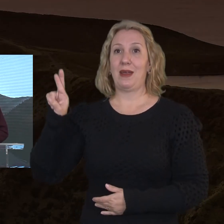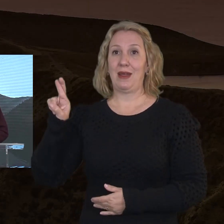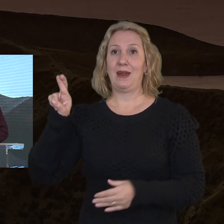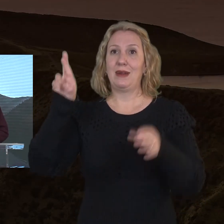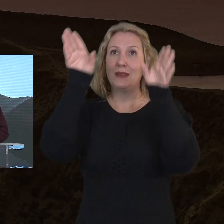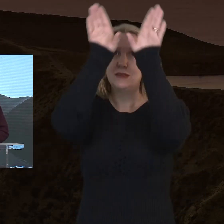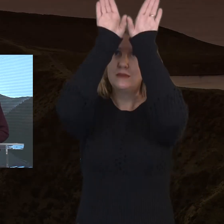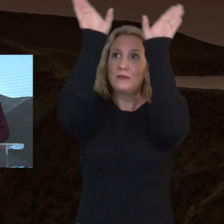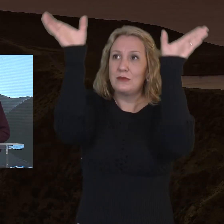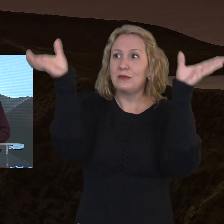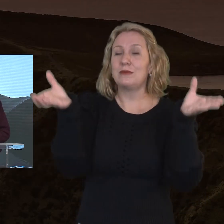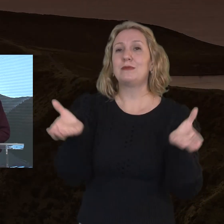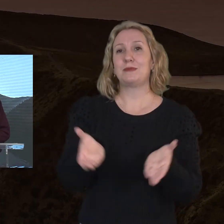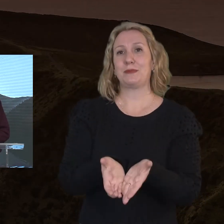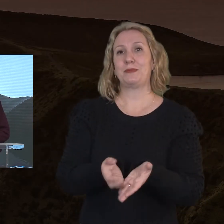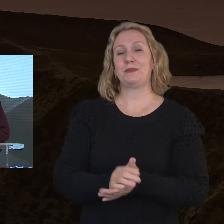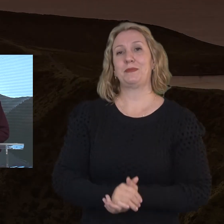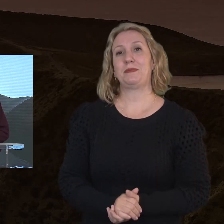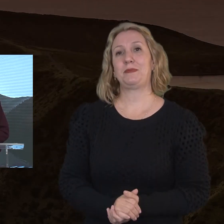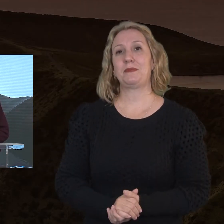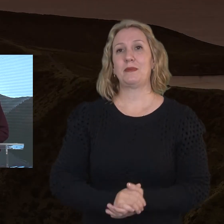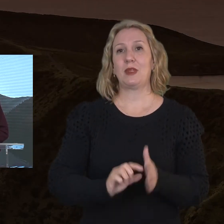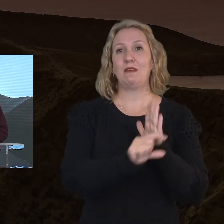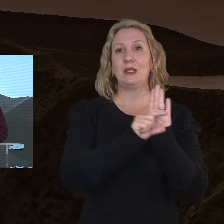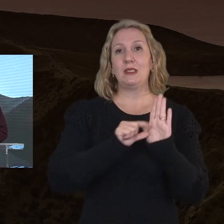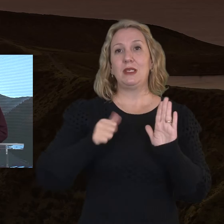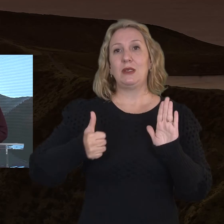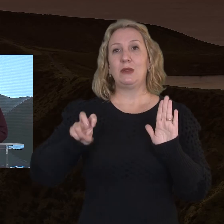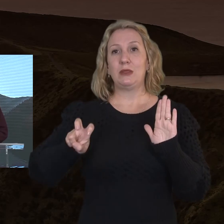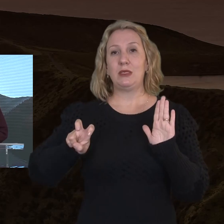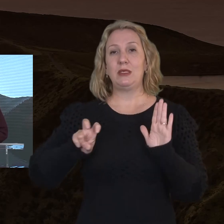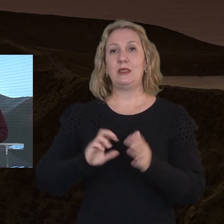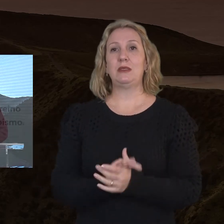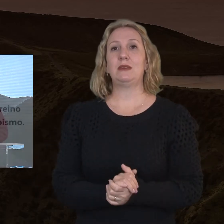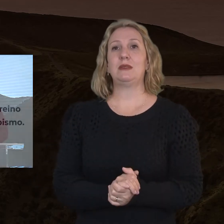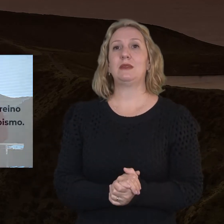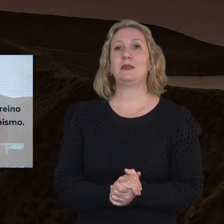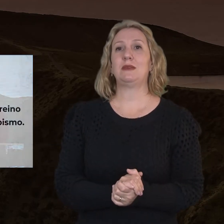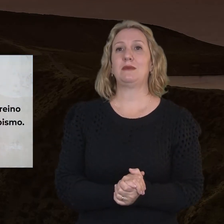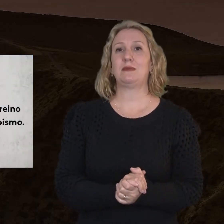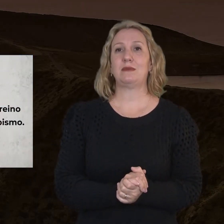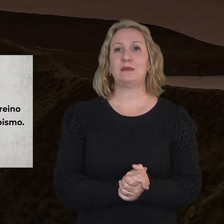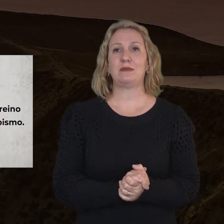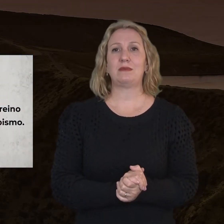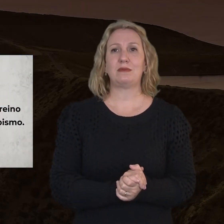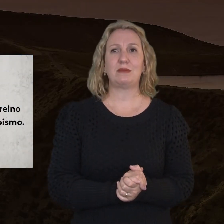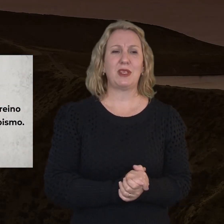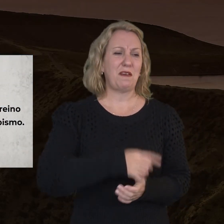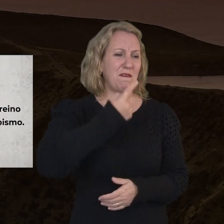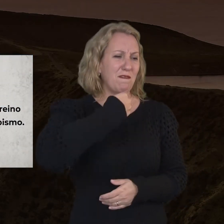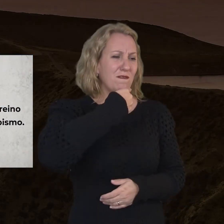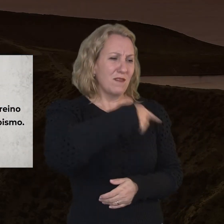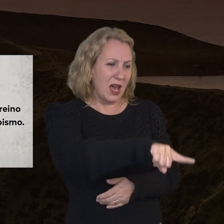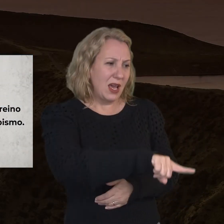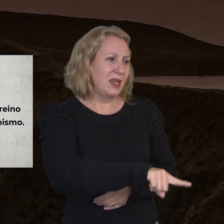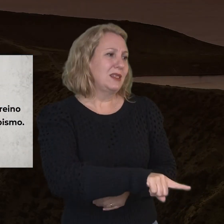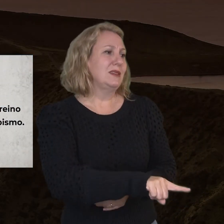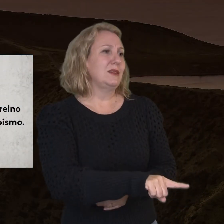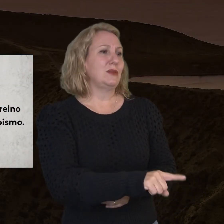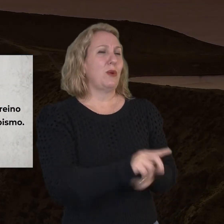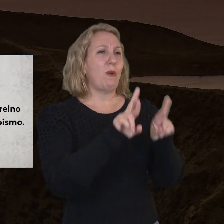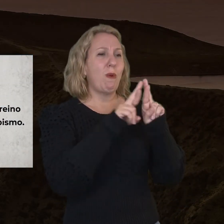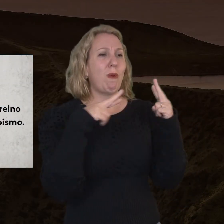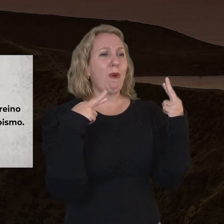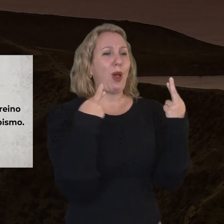potestades versículo 15 contudo serás precipitado para o reino dos mortos e no mais